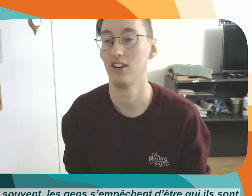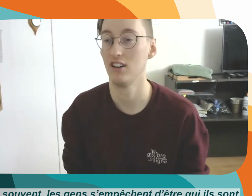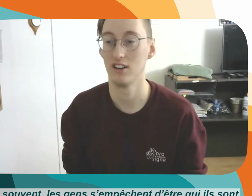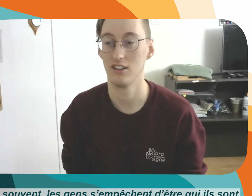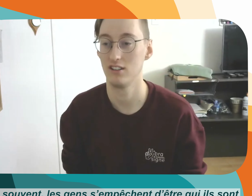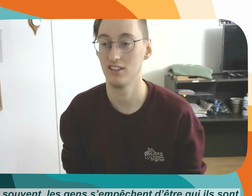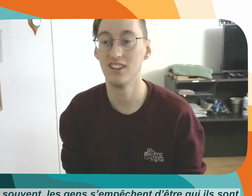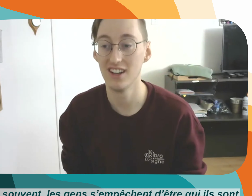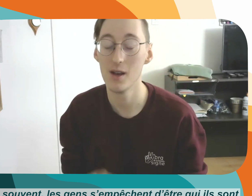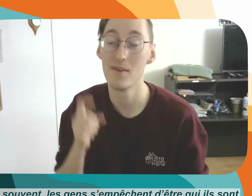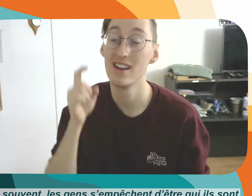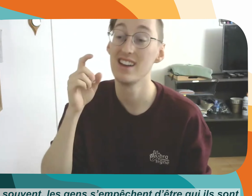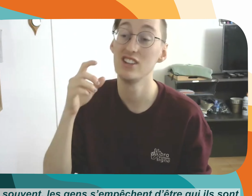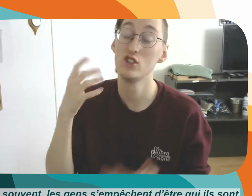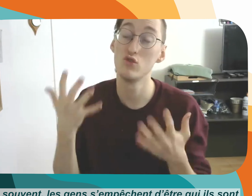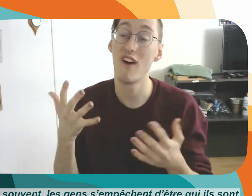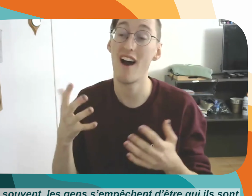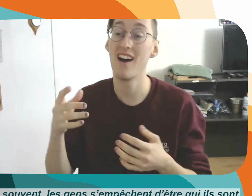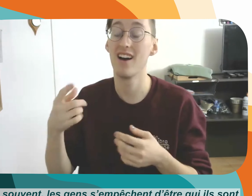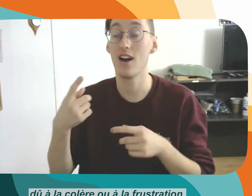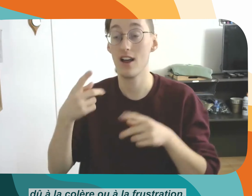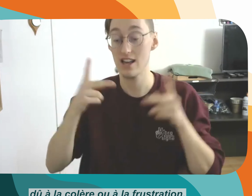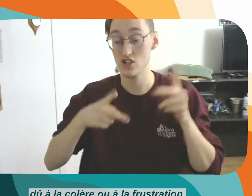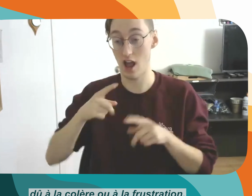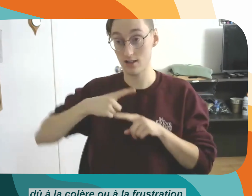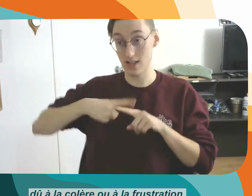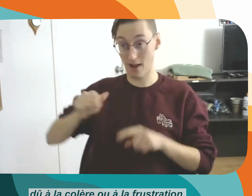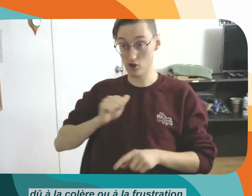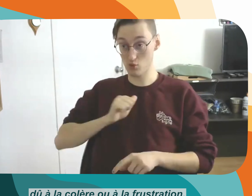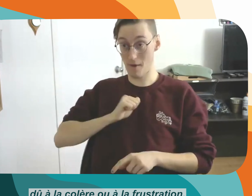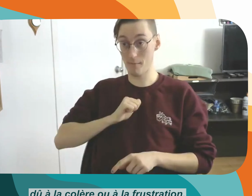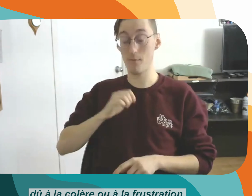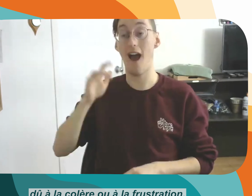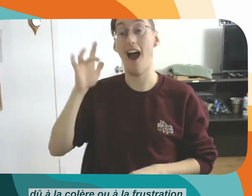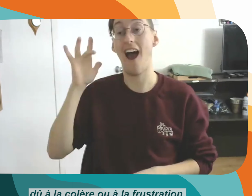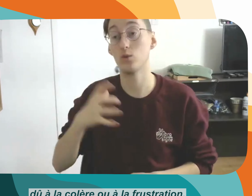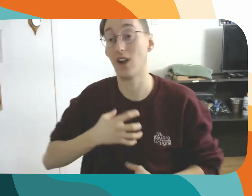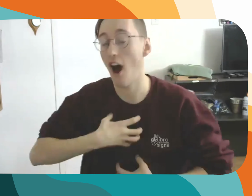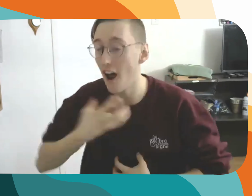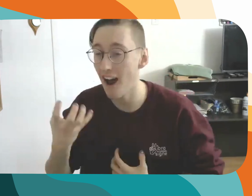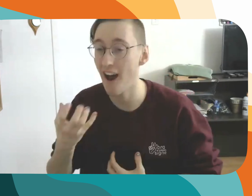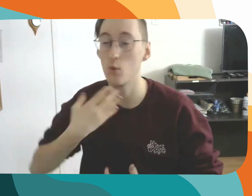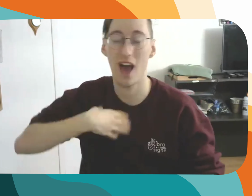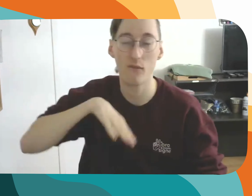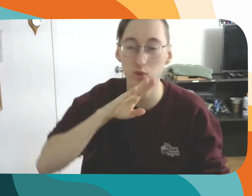Mais souvent, les gens s'empêchent d'être qu'ils sont dus à la colère ou à la frustration.